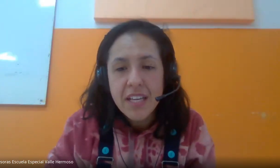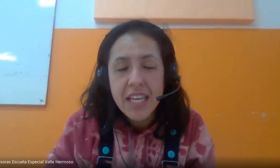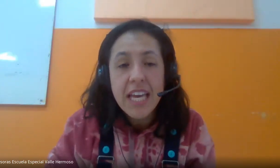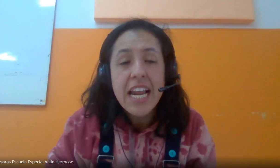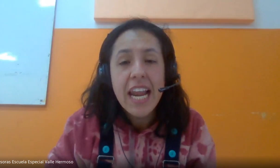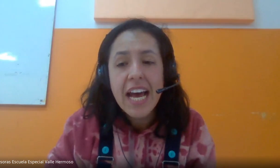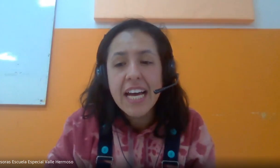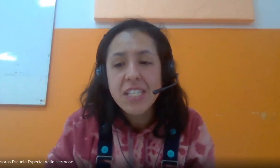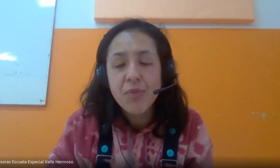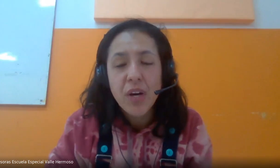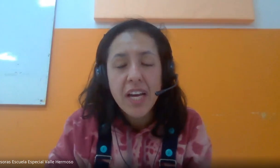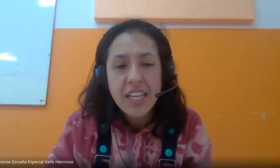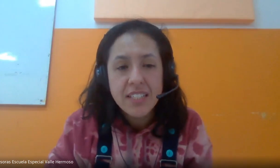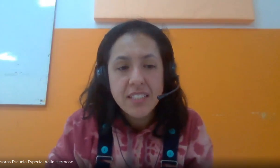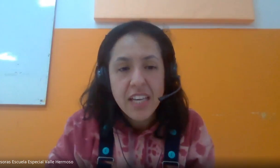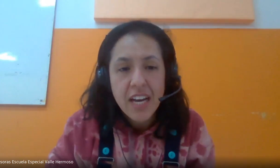aquí las vocales, ¿ya?